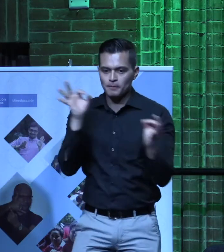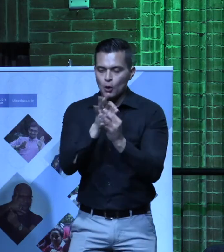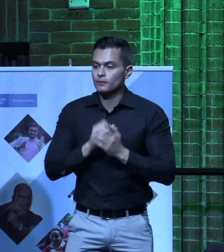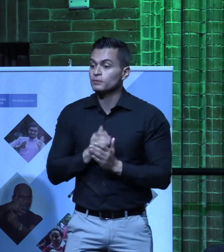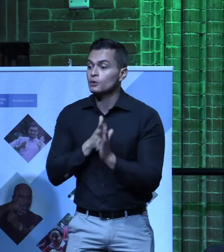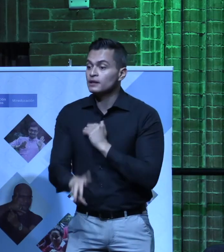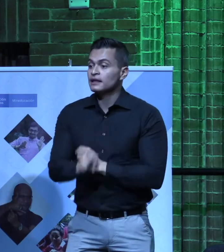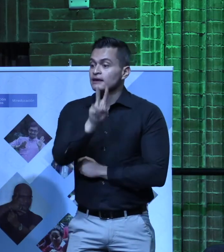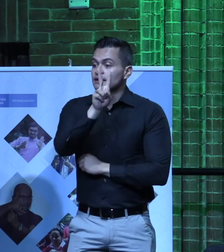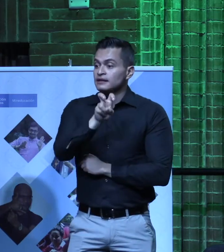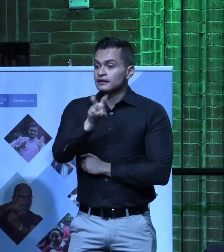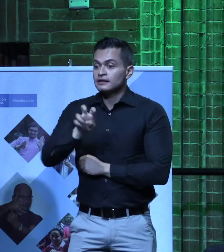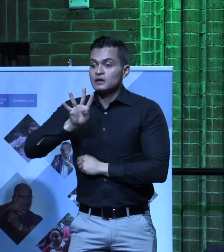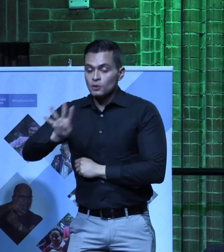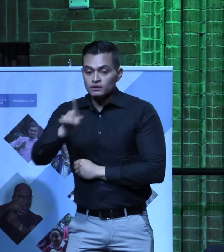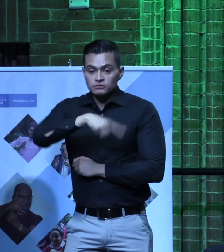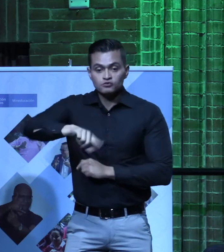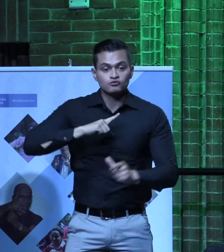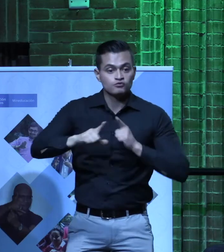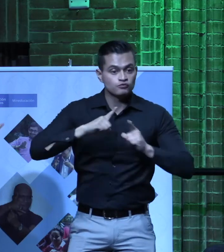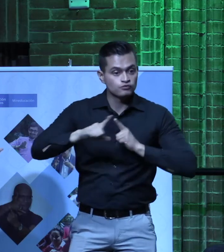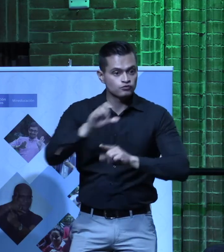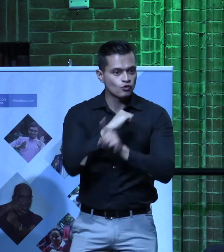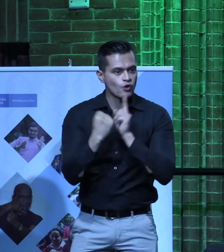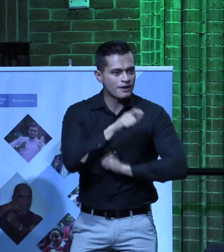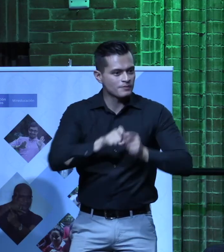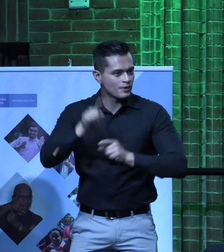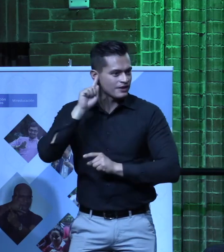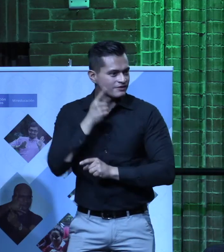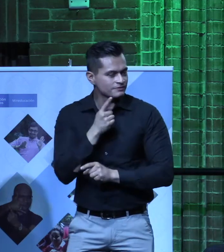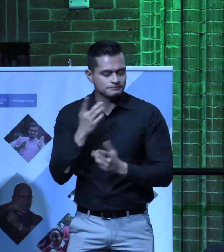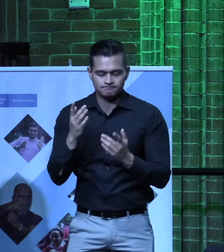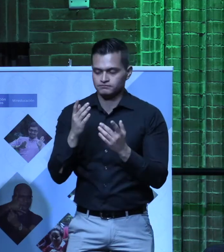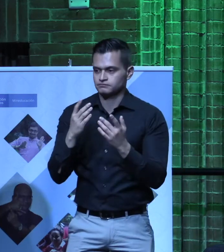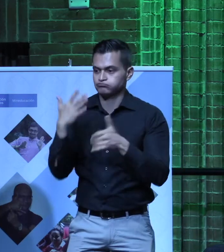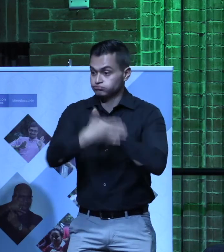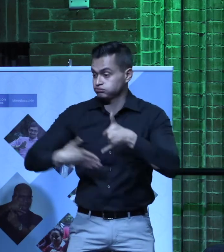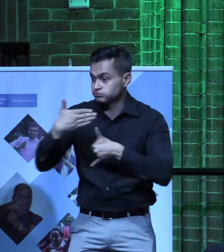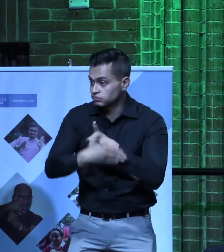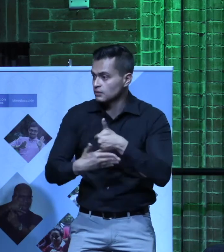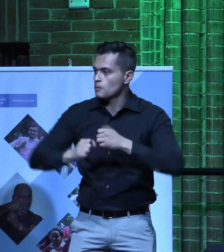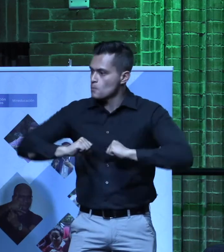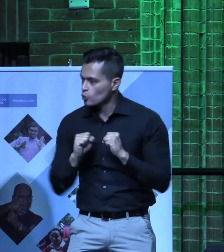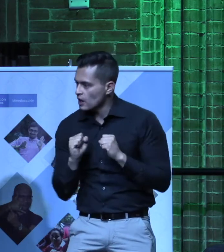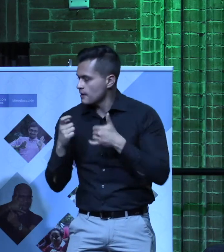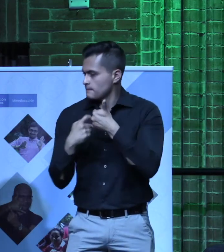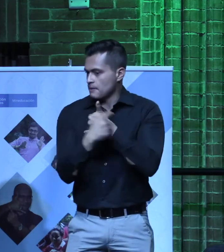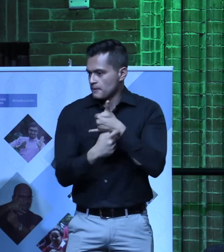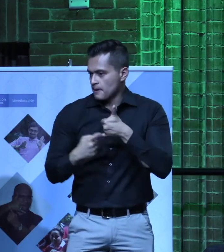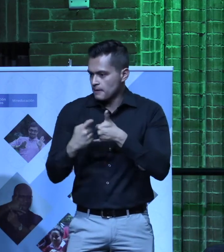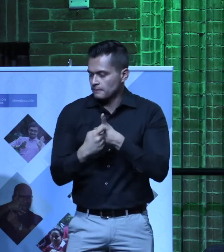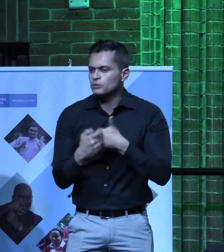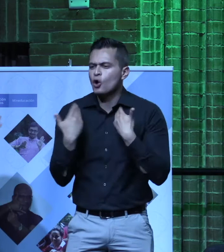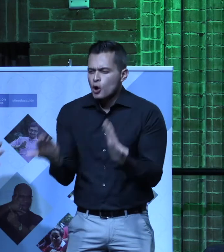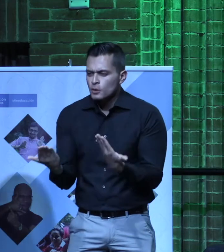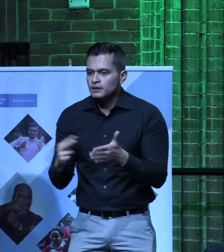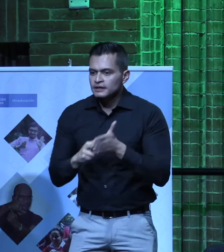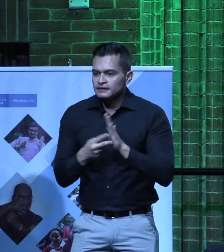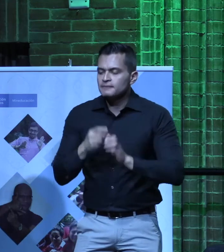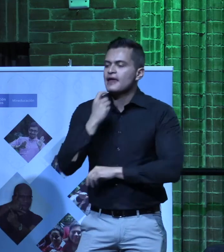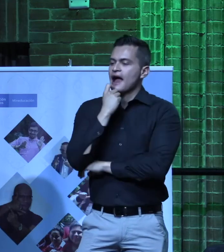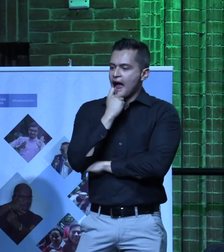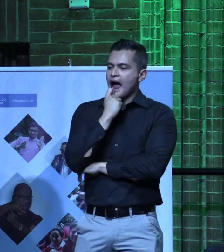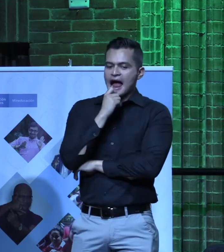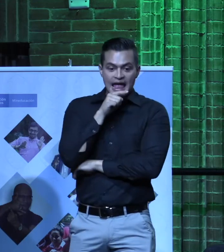774 líderes de la sociedad civil, no solamente en Bogotá, sino en los territorios. ¿Y qué hicimos con ellos? Acercar a estas personas